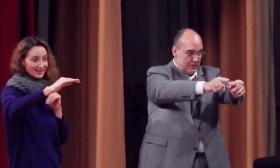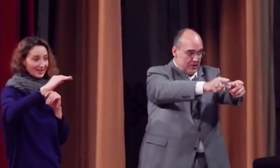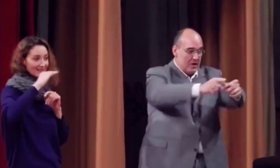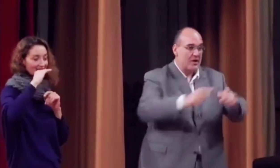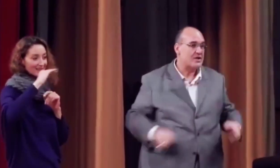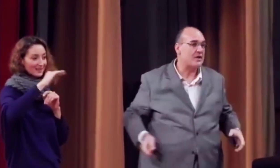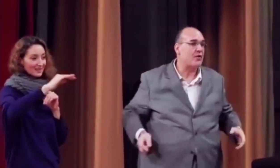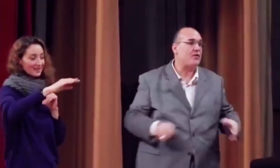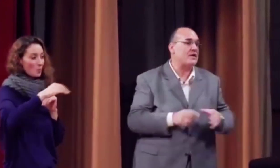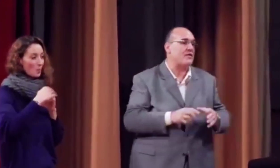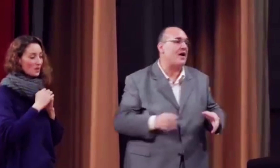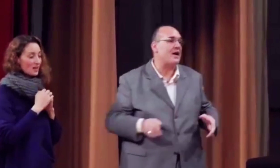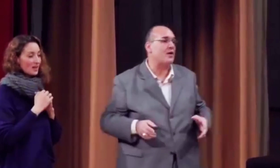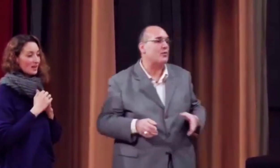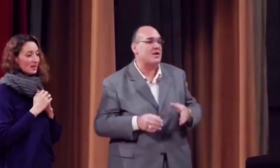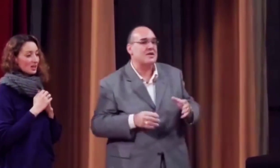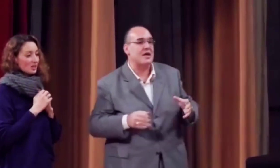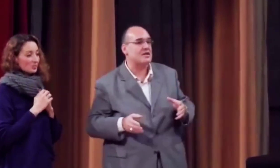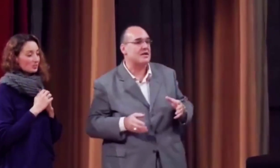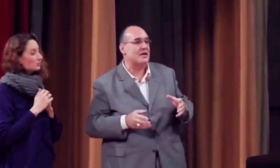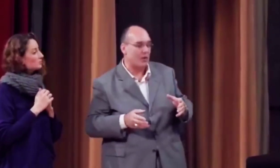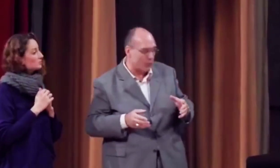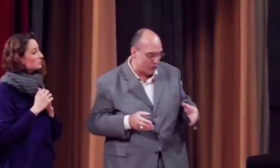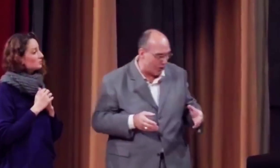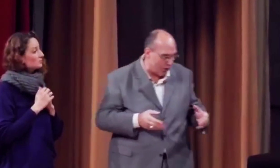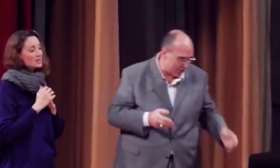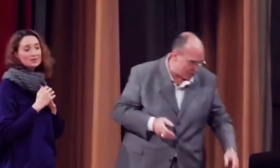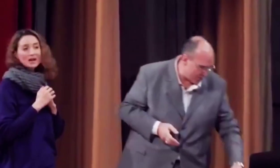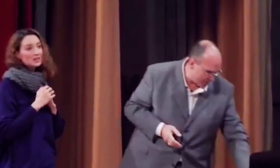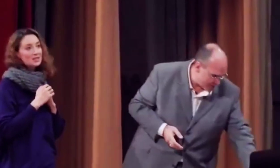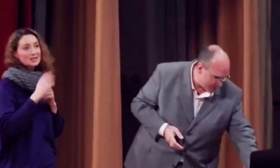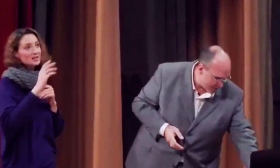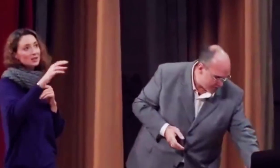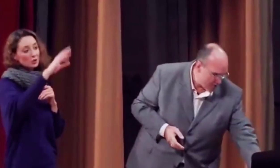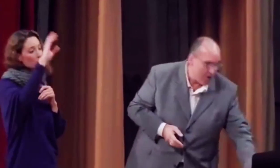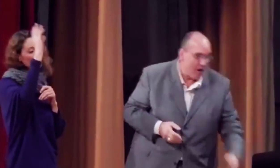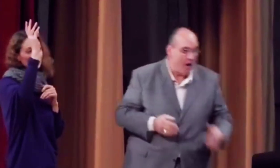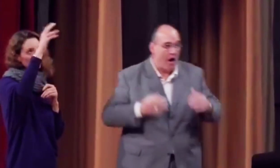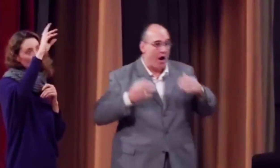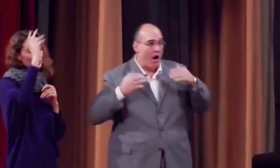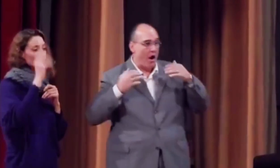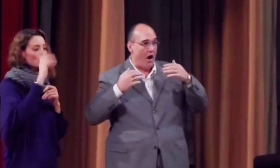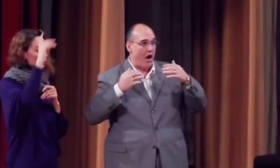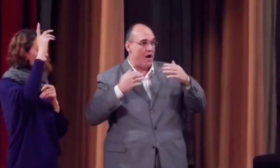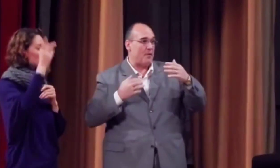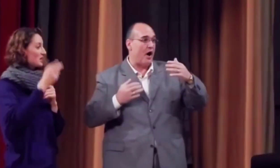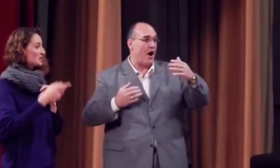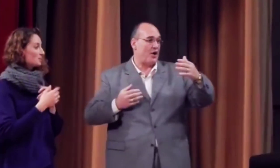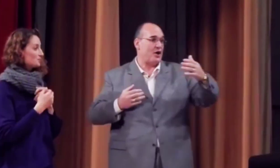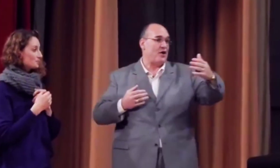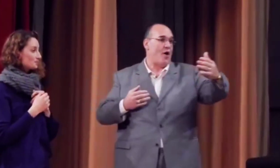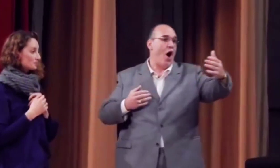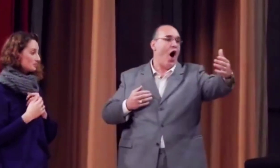avanti. Se voi volete fare un qualsiasi acuto, di sopra,